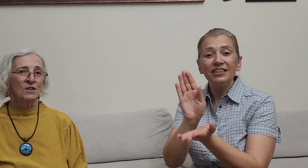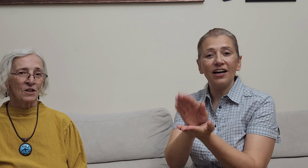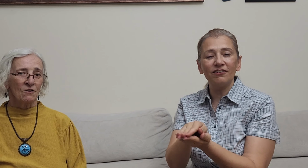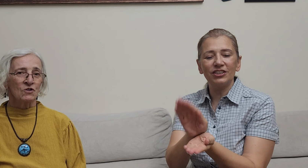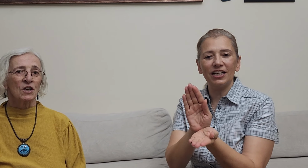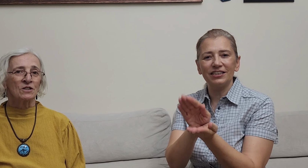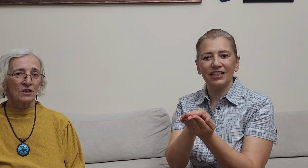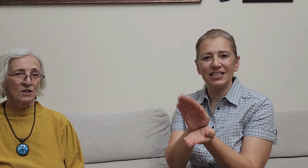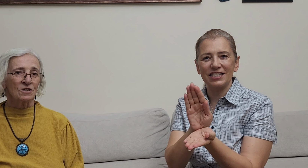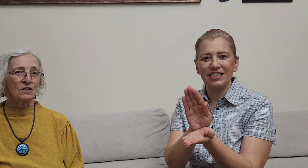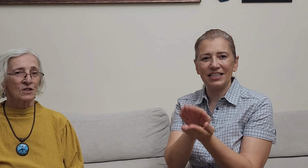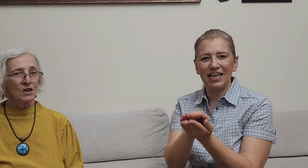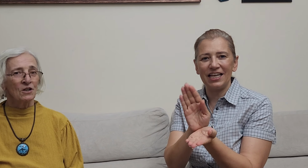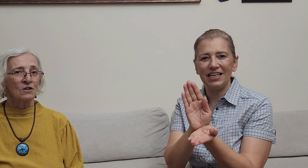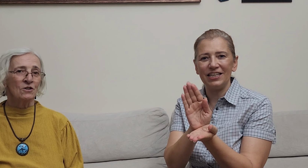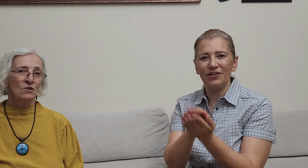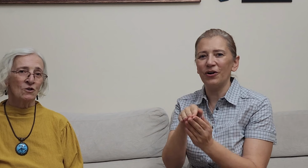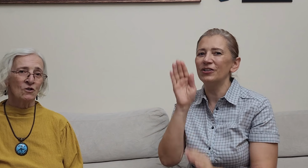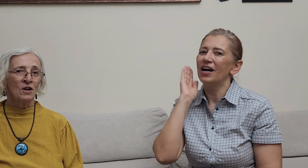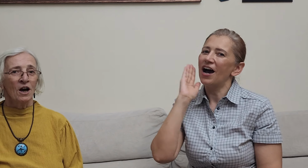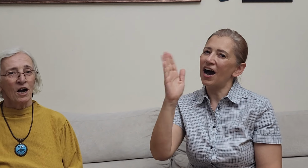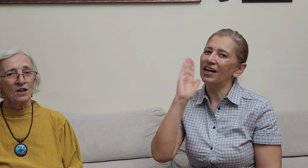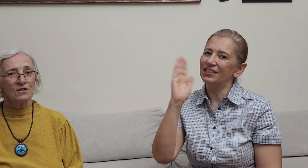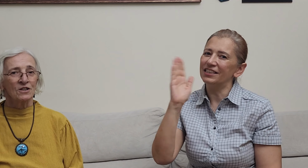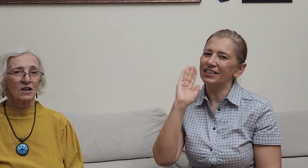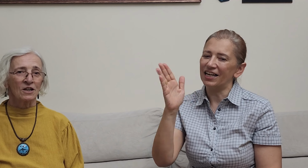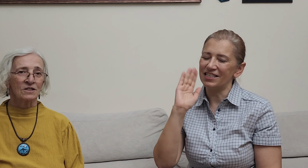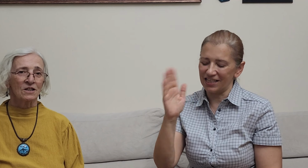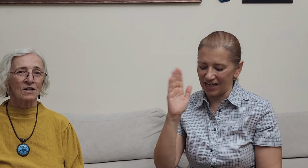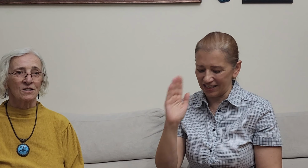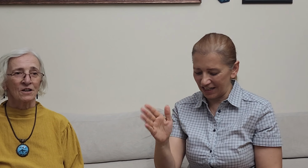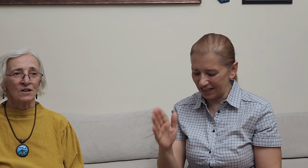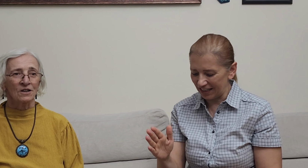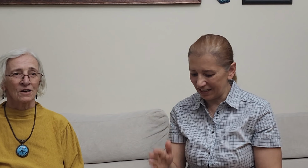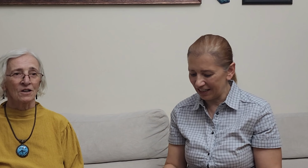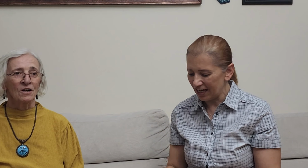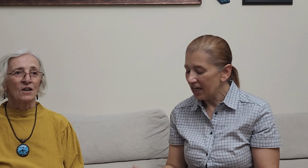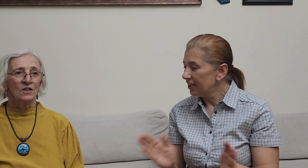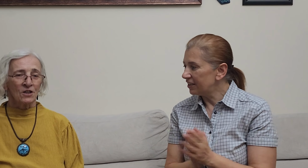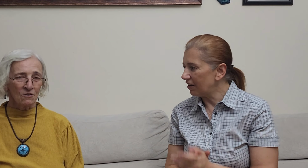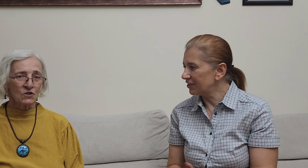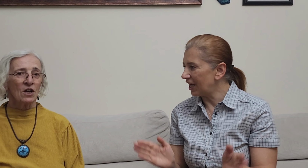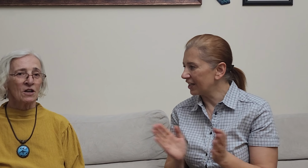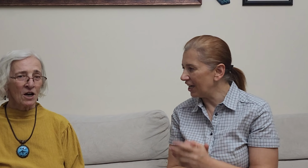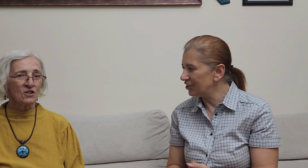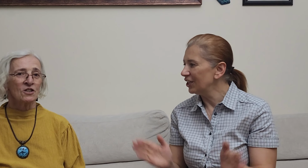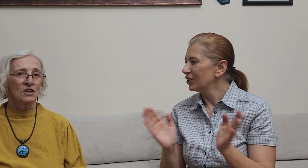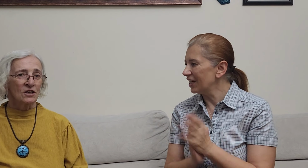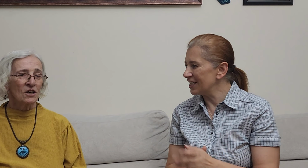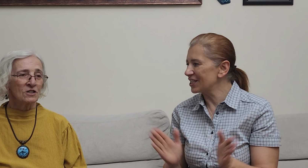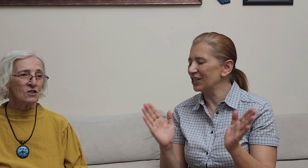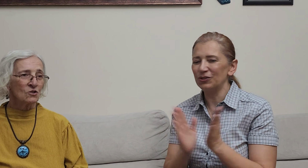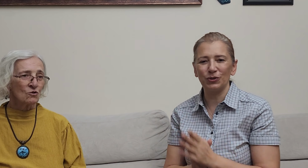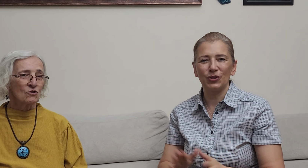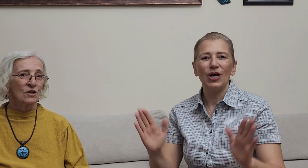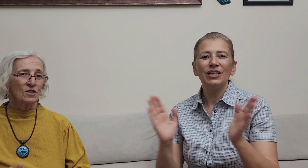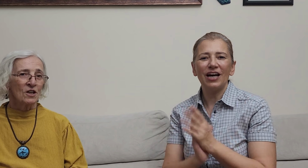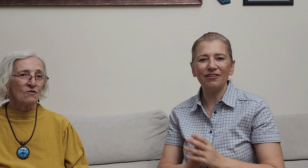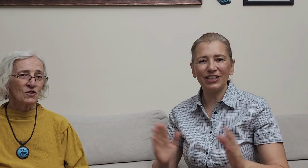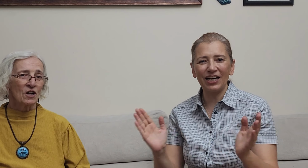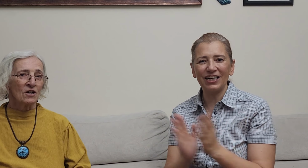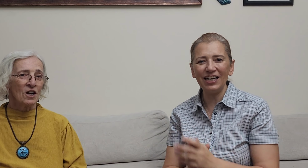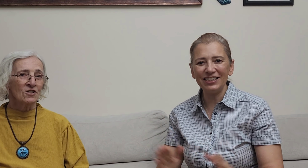yapsana. Tavşan tazı geliyor, haydi kaçsana. Tavşan kaç, tazı